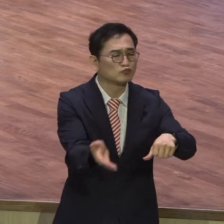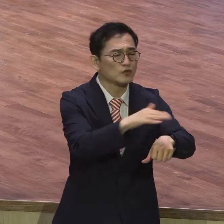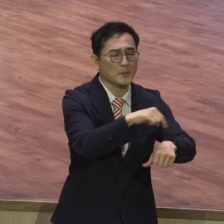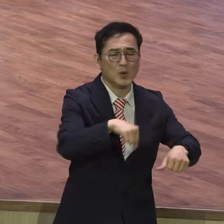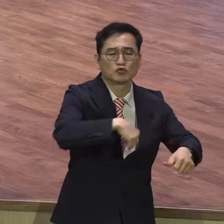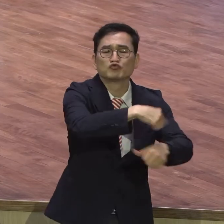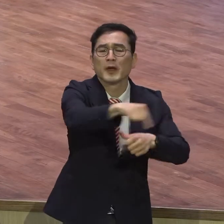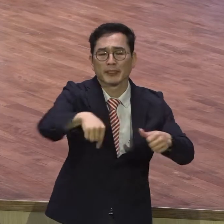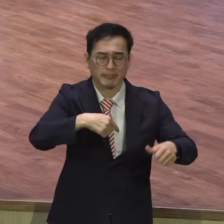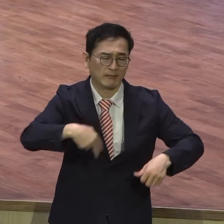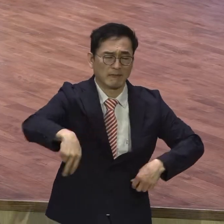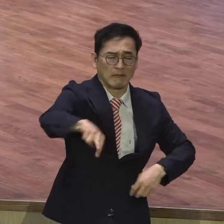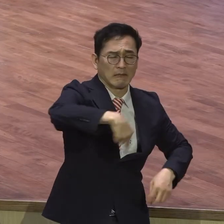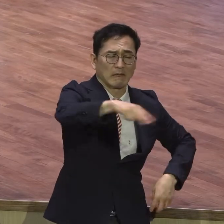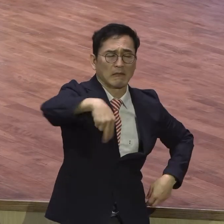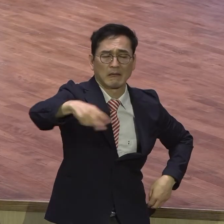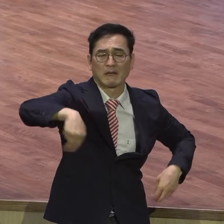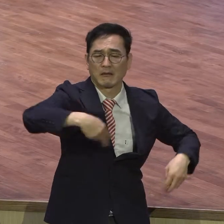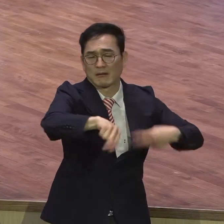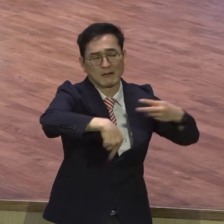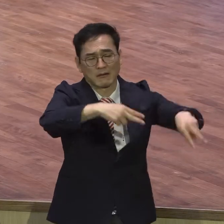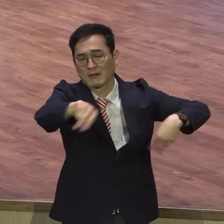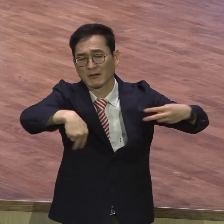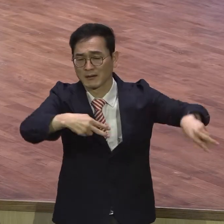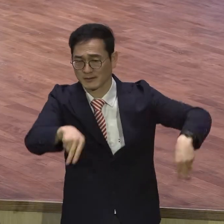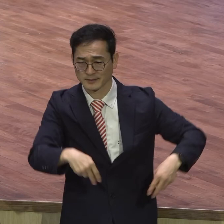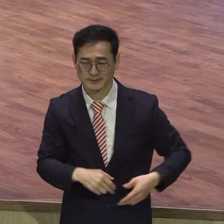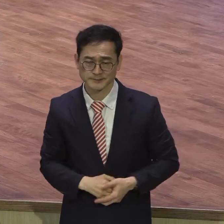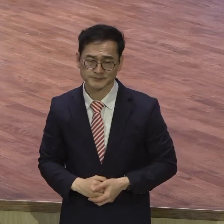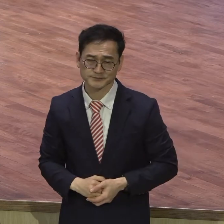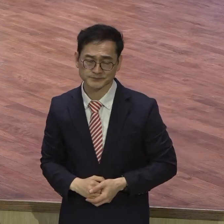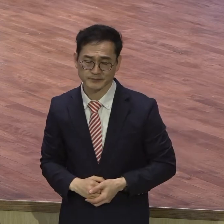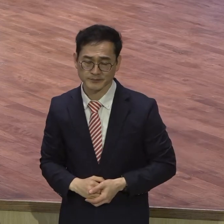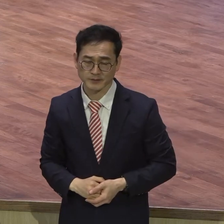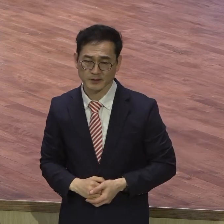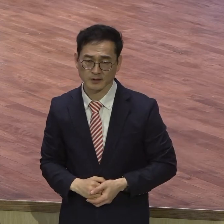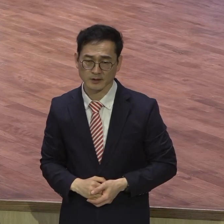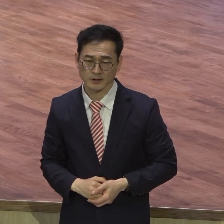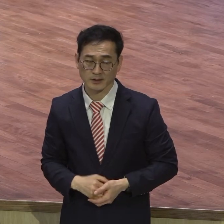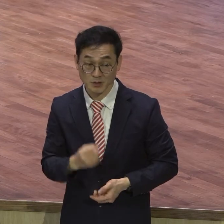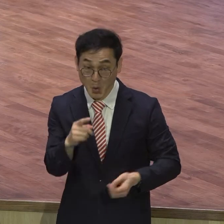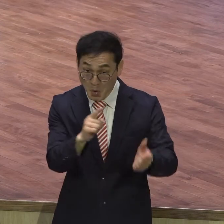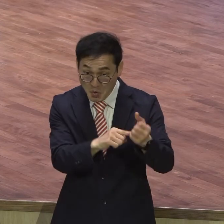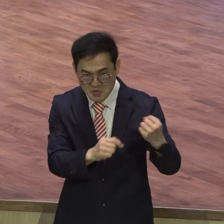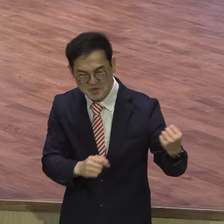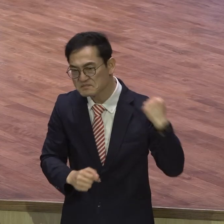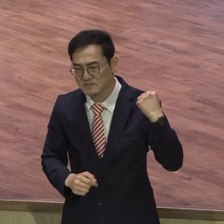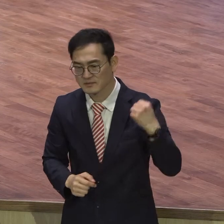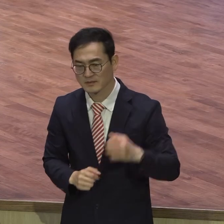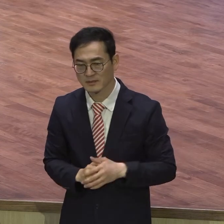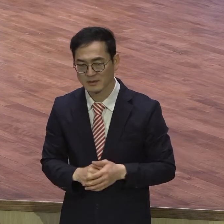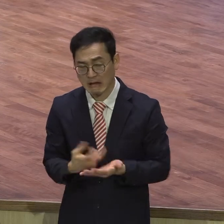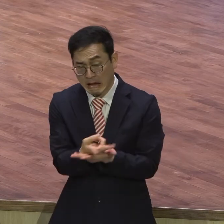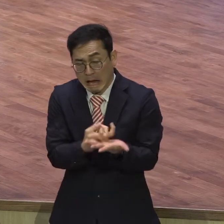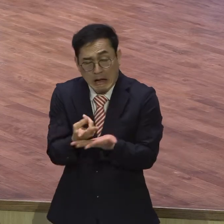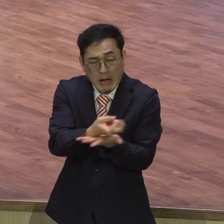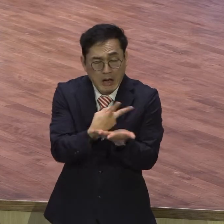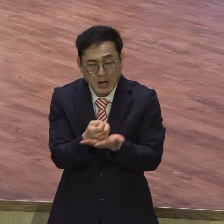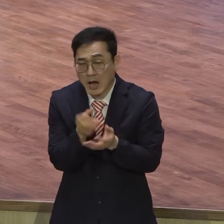그했다고 해서 무덤 사이에서 살았어요 또 어찌 힘이 센지 한 번 발작을 하면